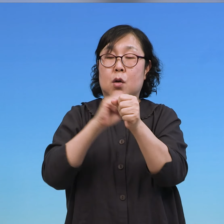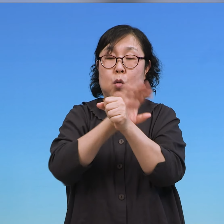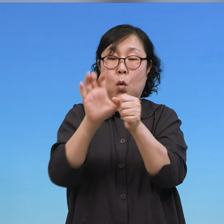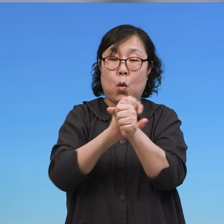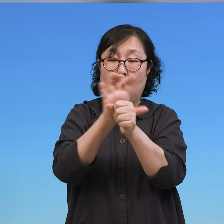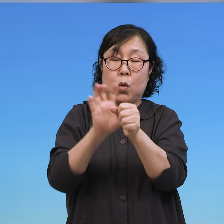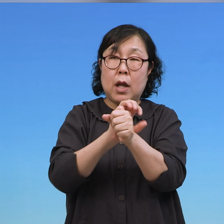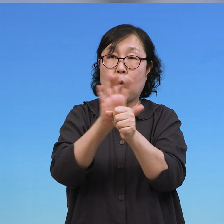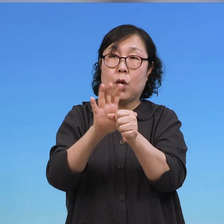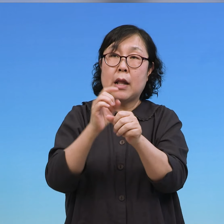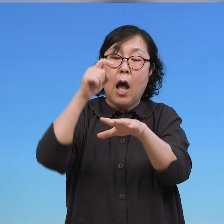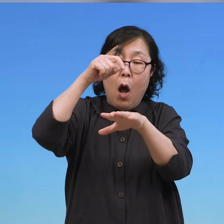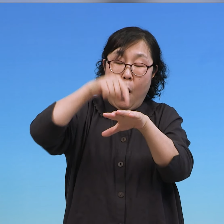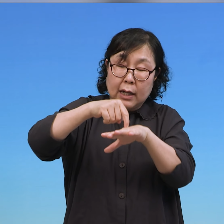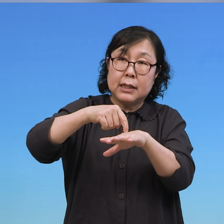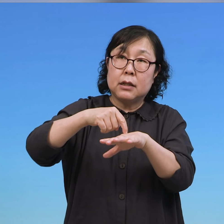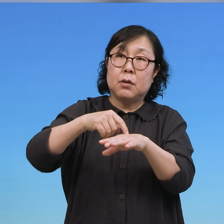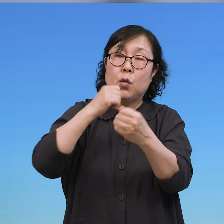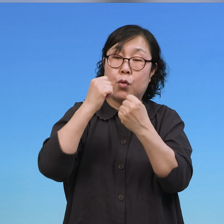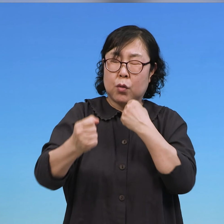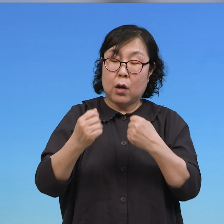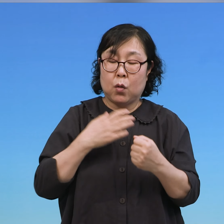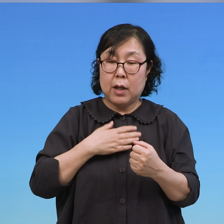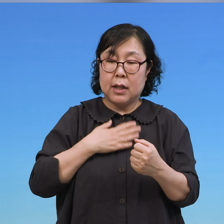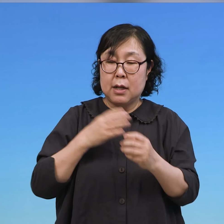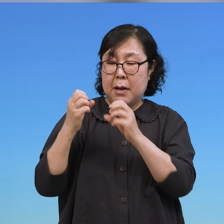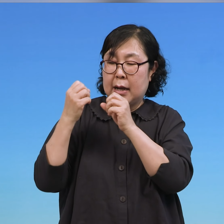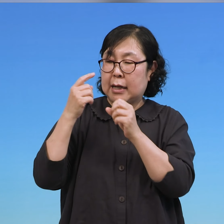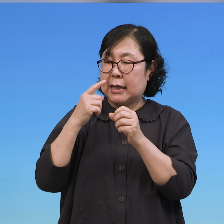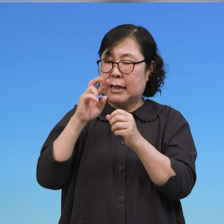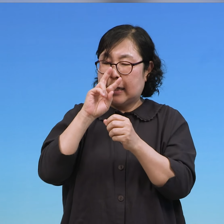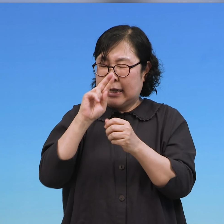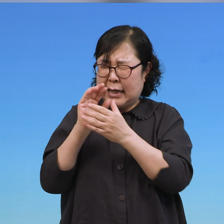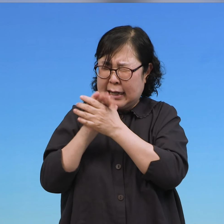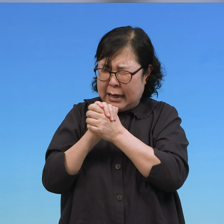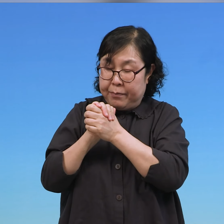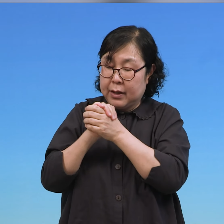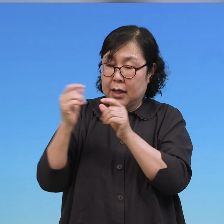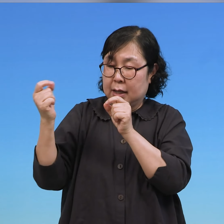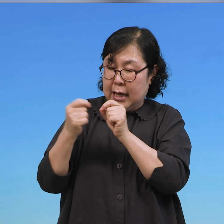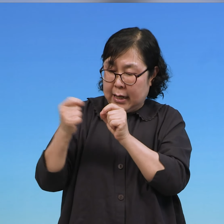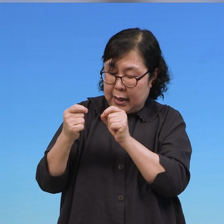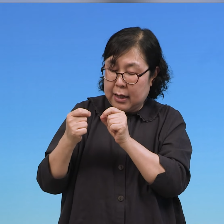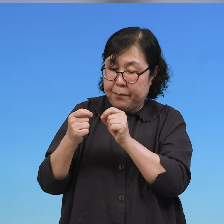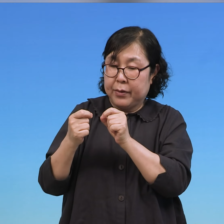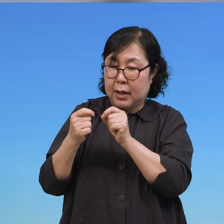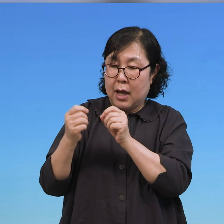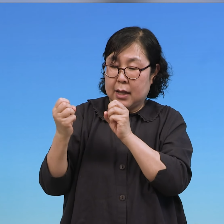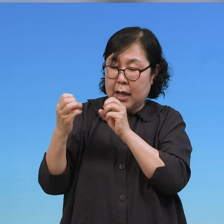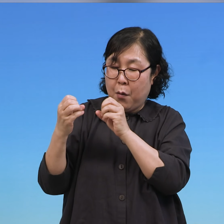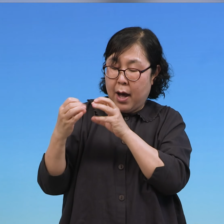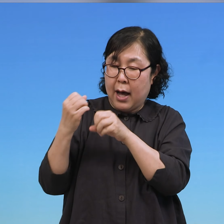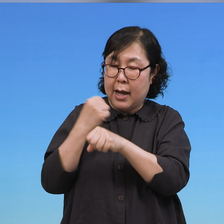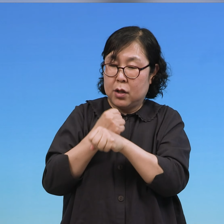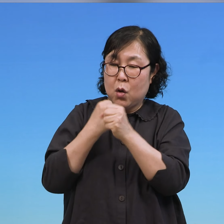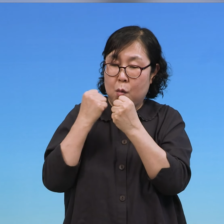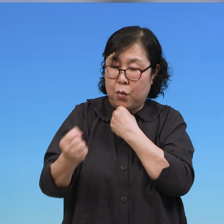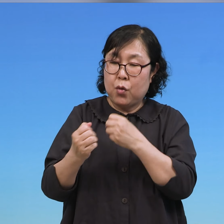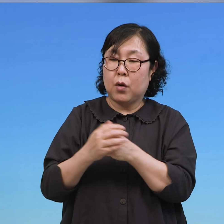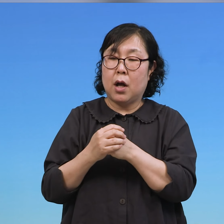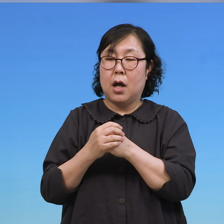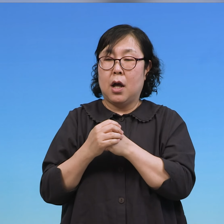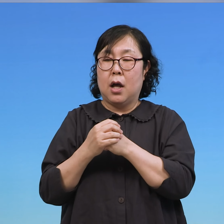코앞에서 마스크 안 쓰고 얘기 나누고 그랬는데도 저는 하나님 은혜로 그렇게 감염이 안 됐다고, 그걸 제가 여러분에게 간증했는데,